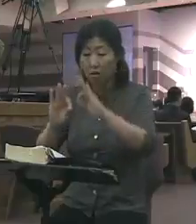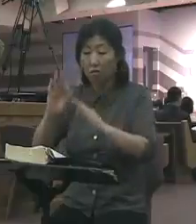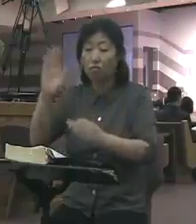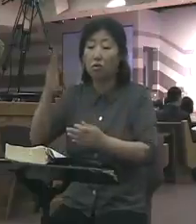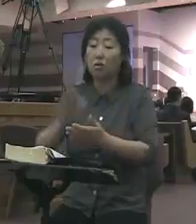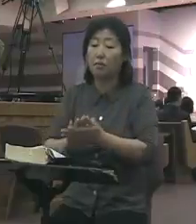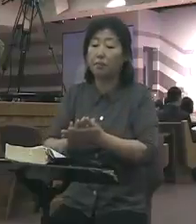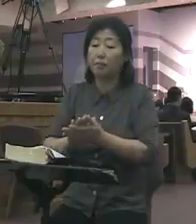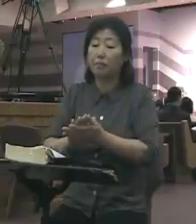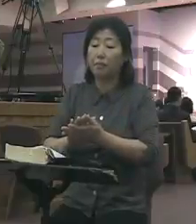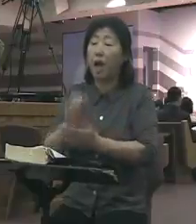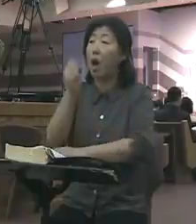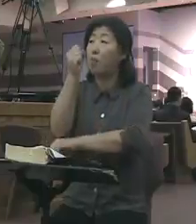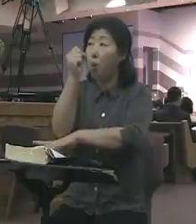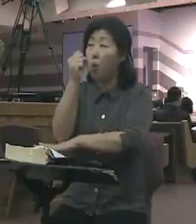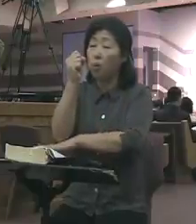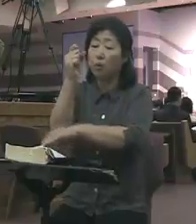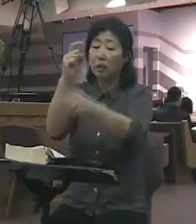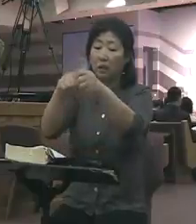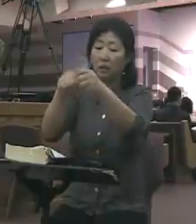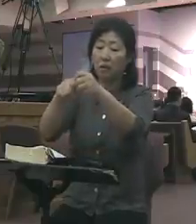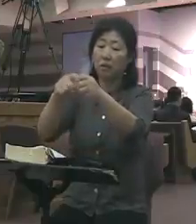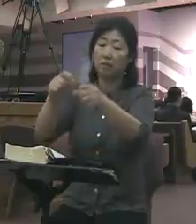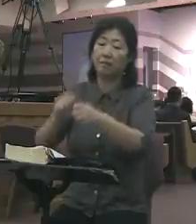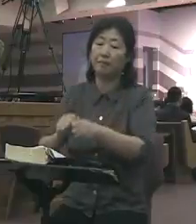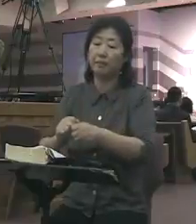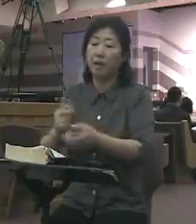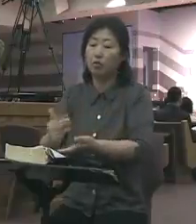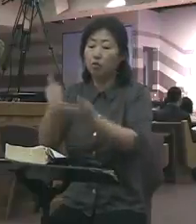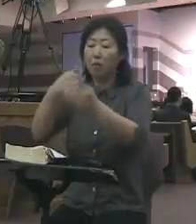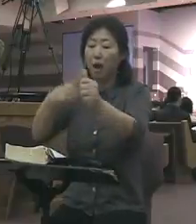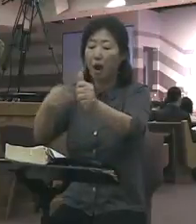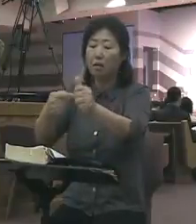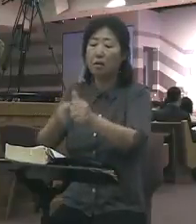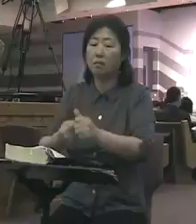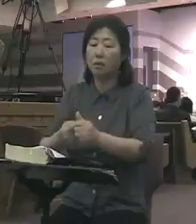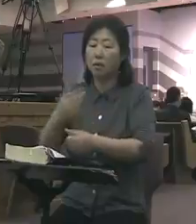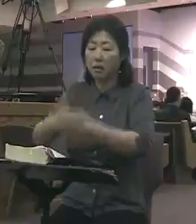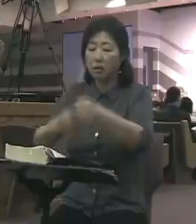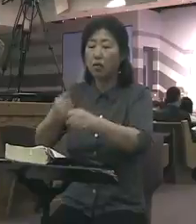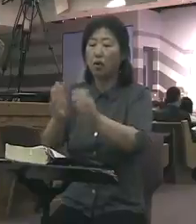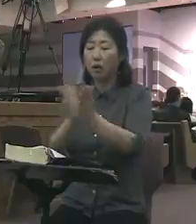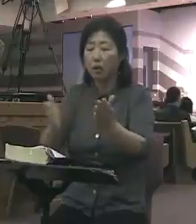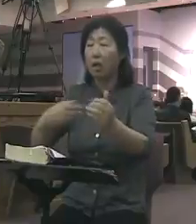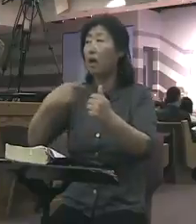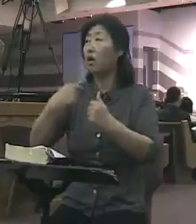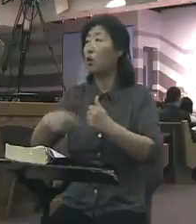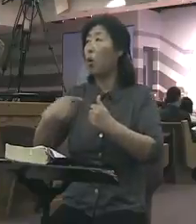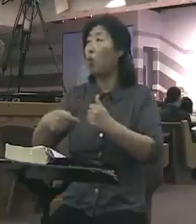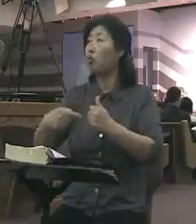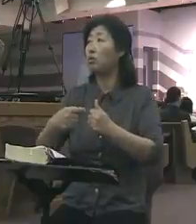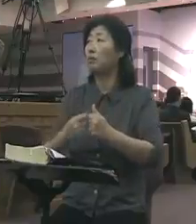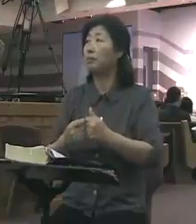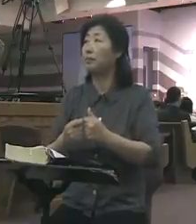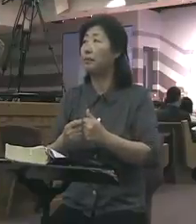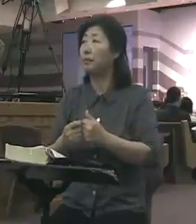이 본질적인, 가장 본질적인 주님의 가르침, 성경의 교훈, 이것을 내가 깨닫지